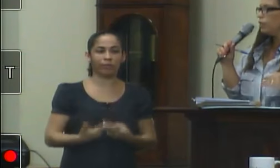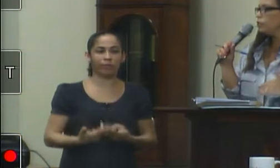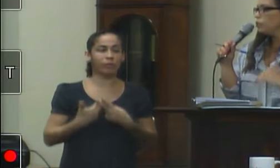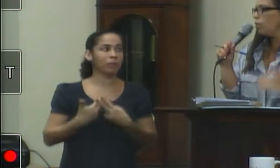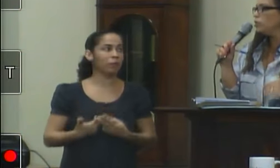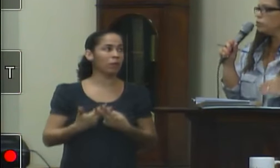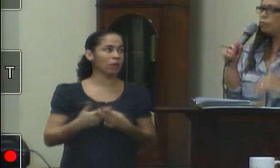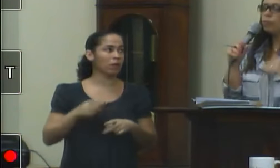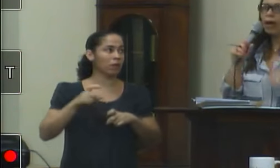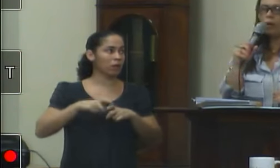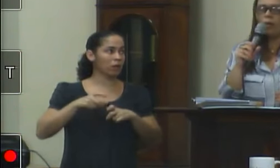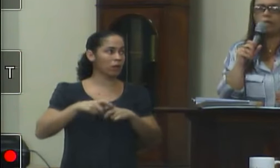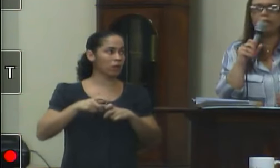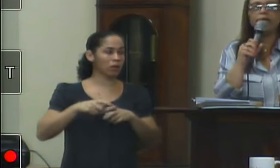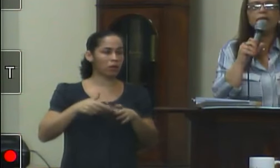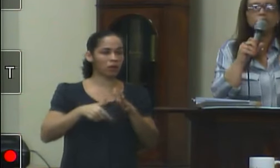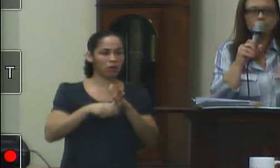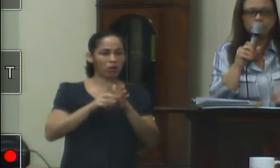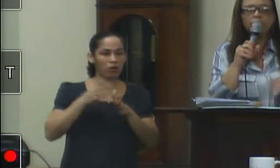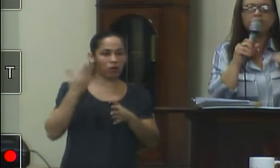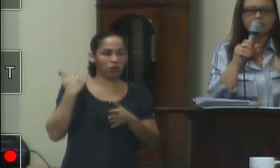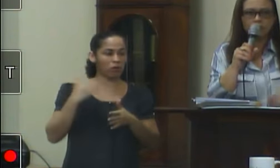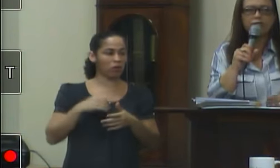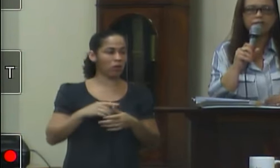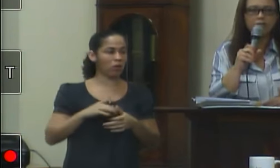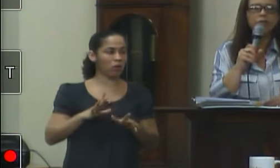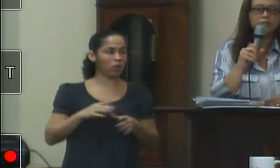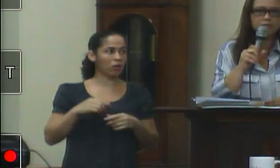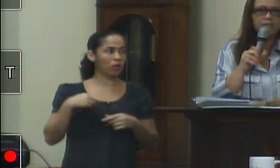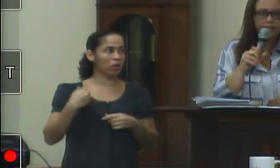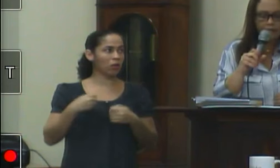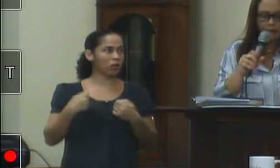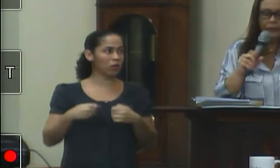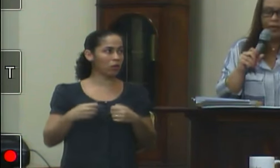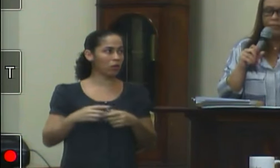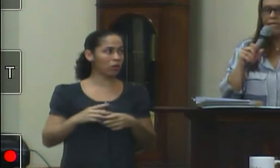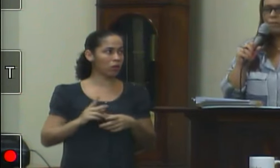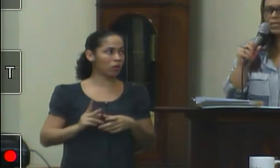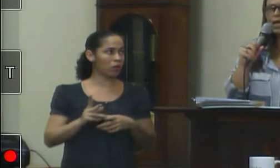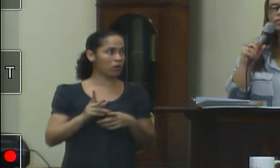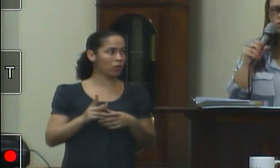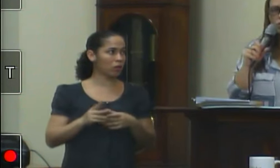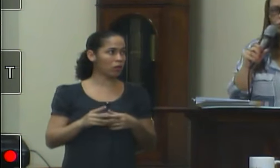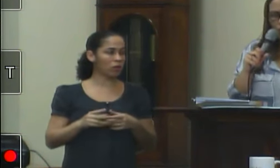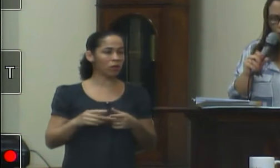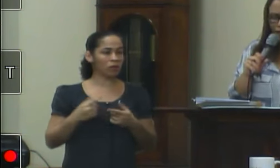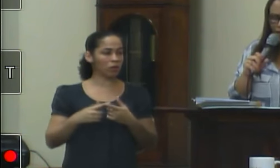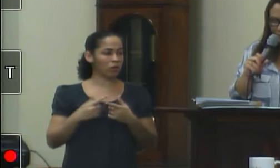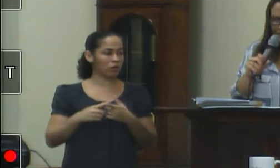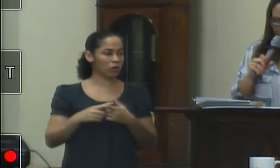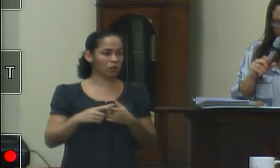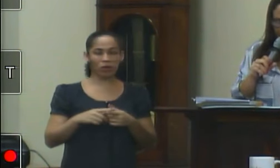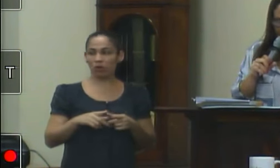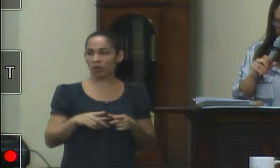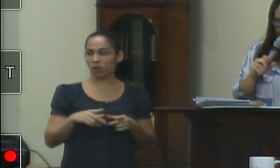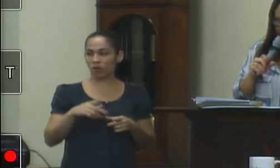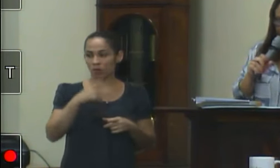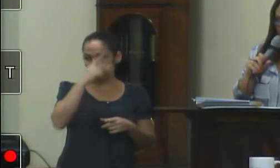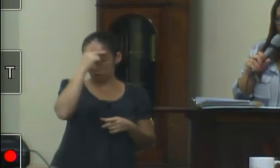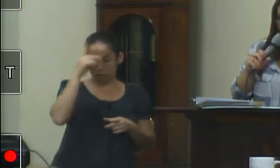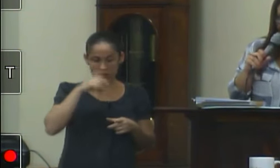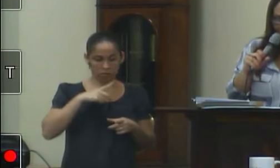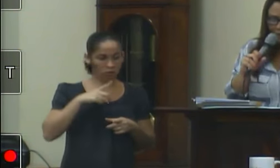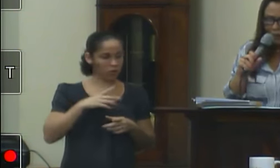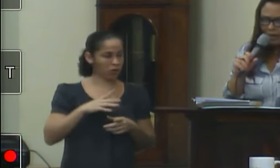eu e que a gente gosta de tudo para ontem, tortura, mas que nós temos que seguir. Mas apesar disso, o almoxarife está bem